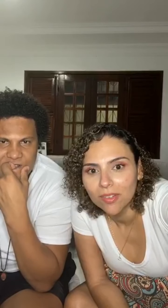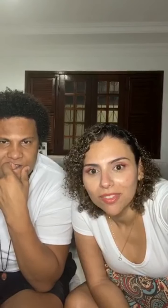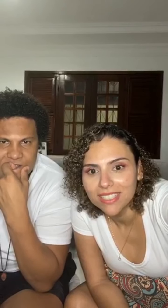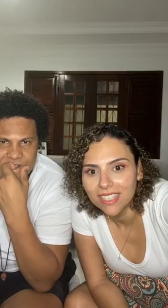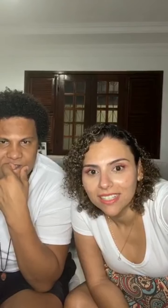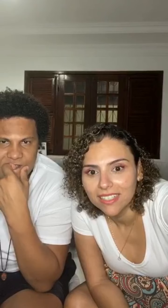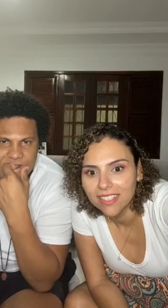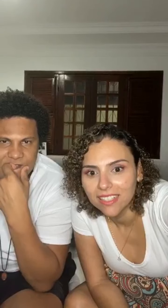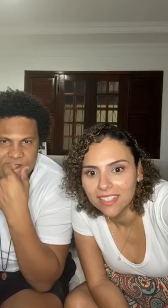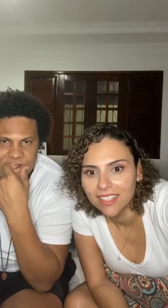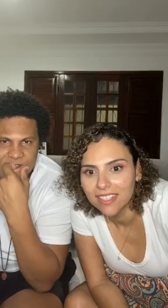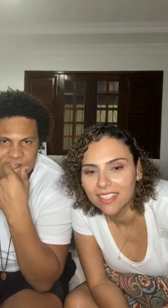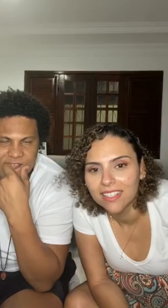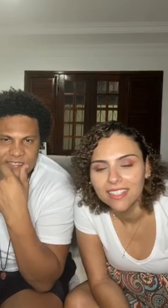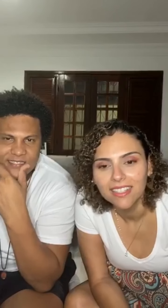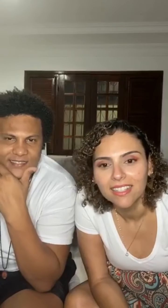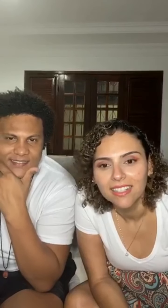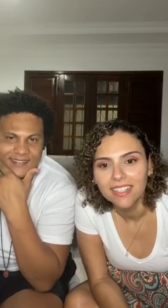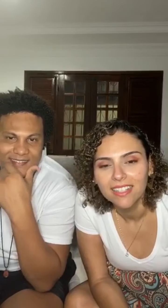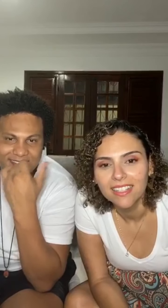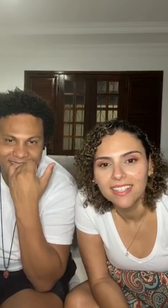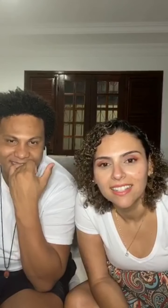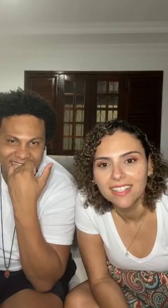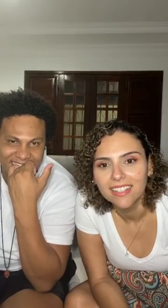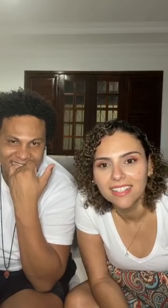Vamos ver se é.